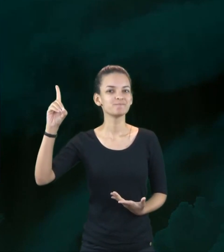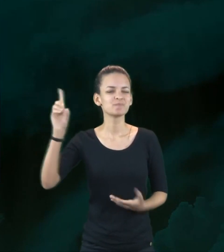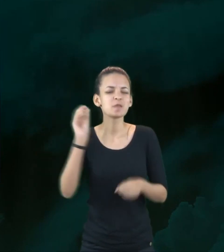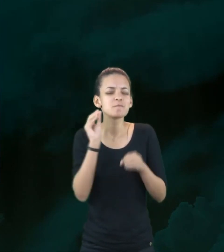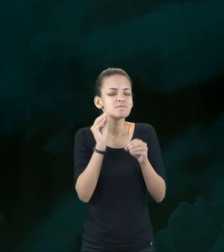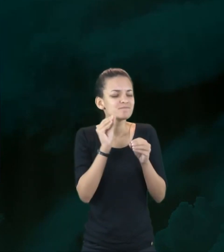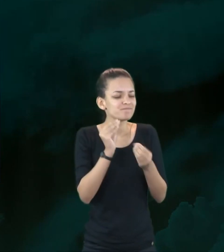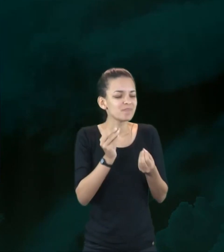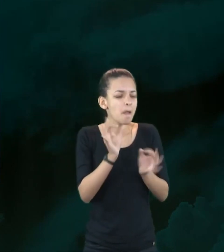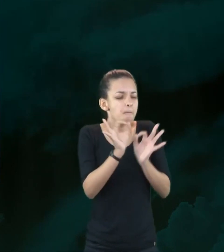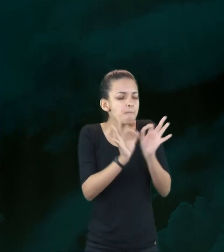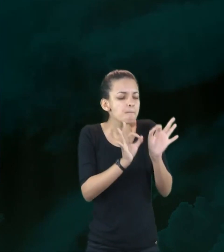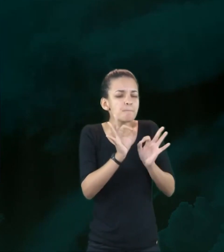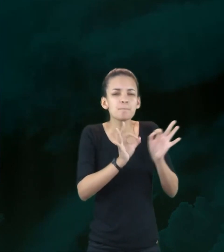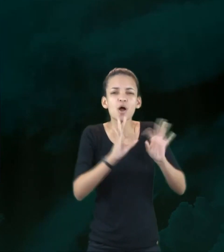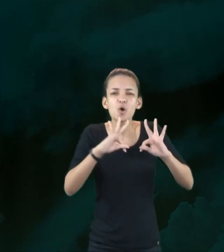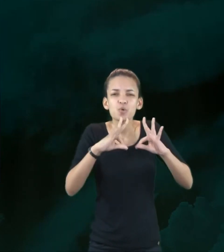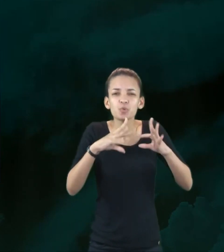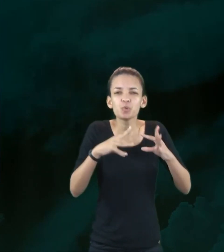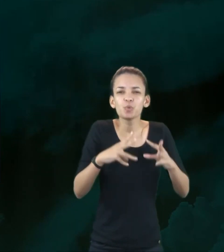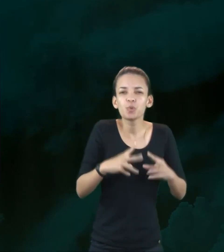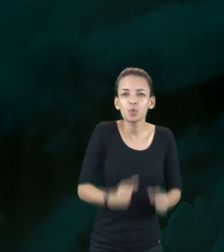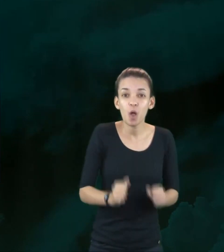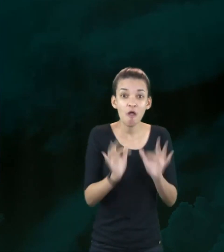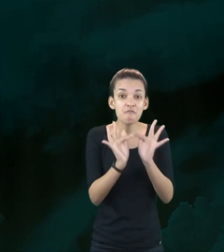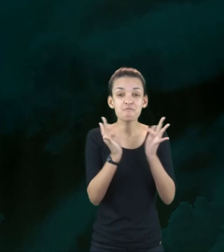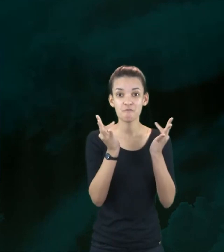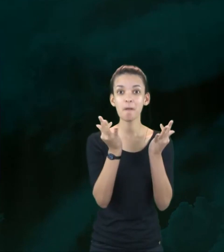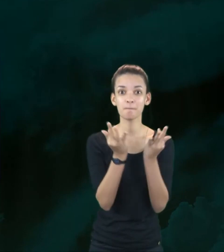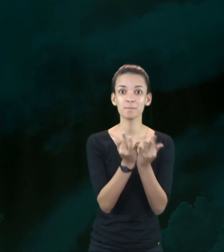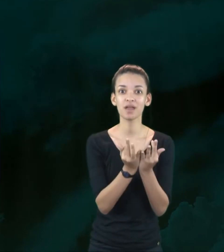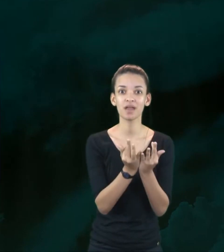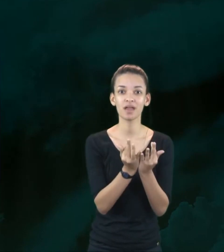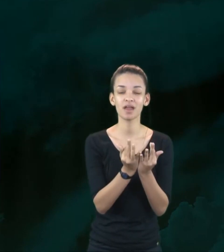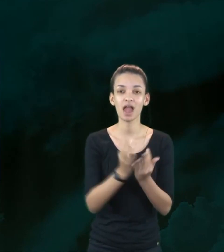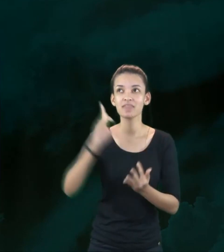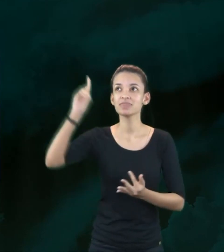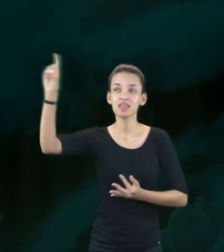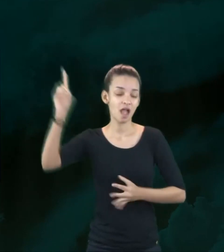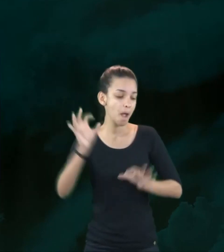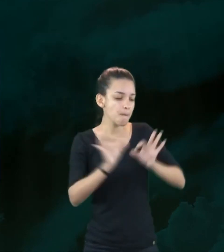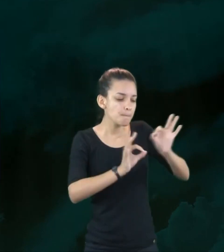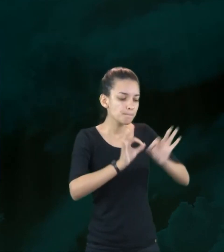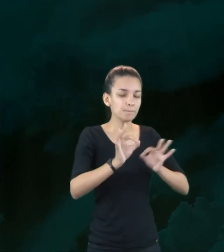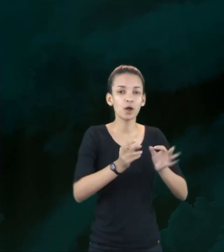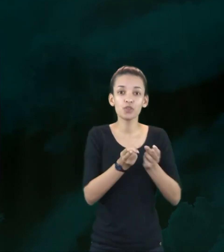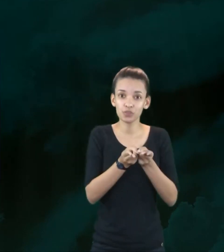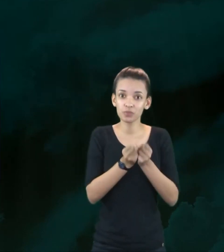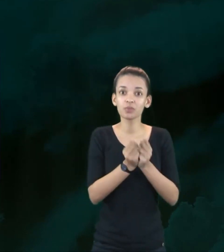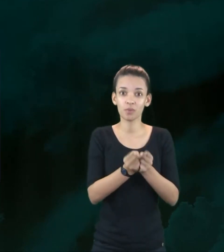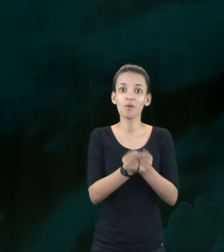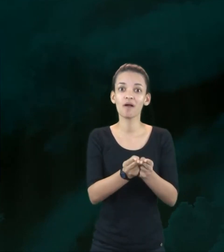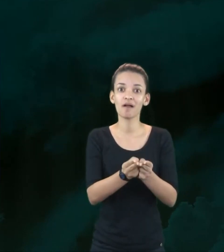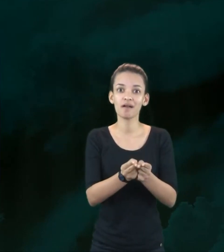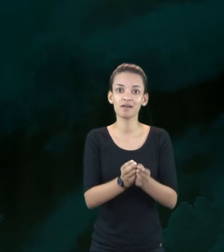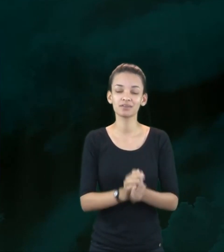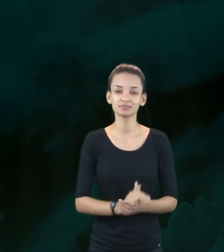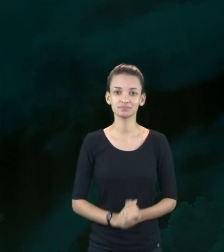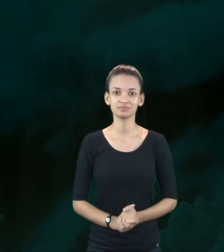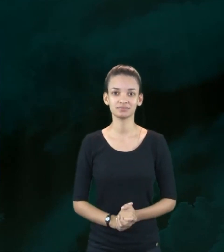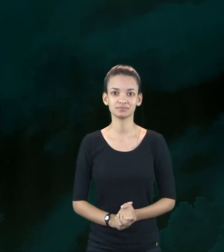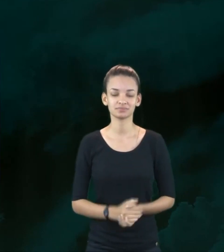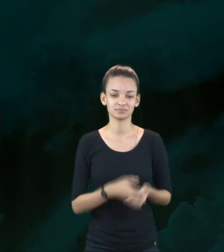Deus preparou Noé. Noé era alguém que não se contaminou com essas coisas. Não é assim? Como diz aqui, vamos lá.